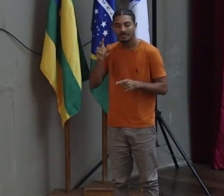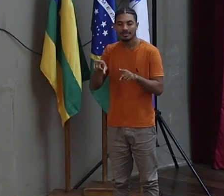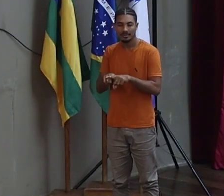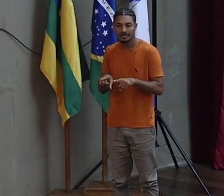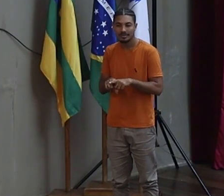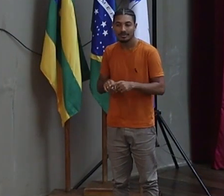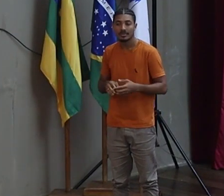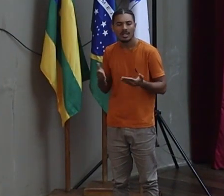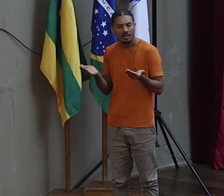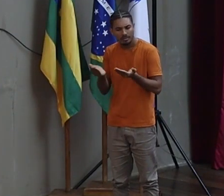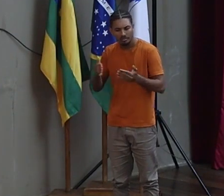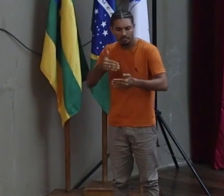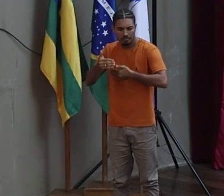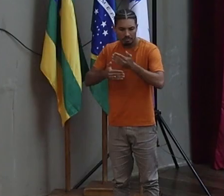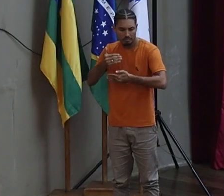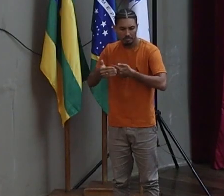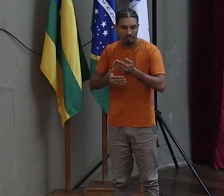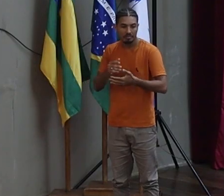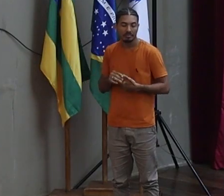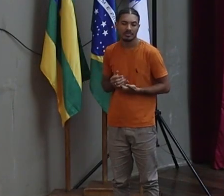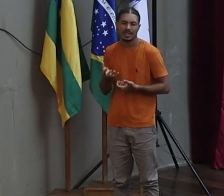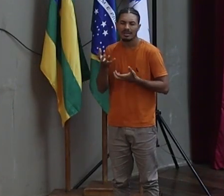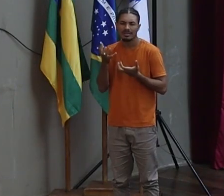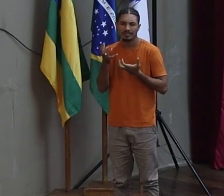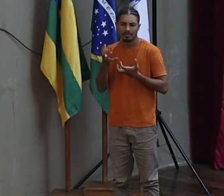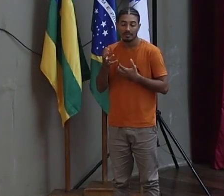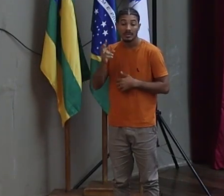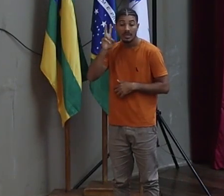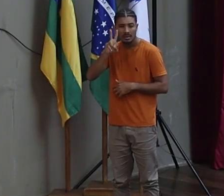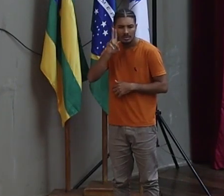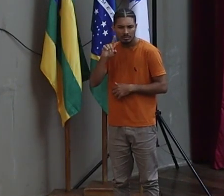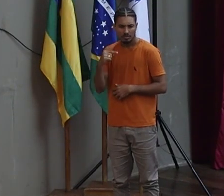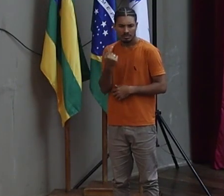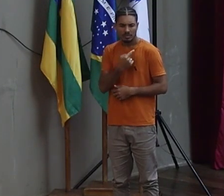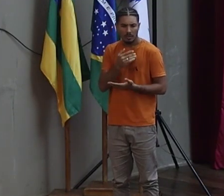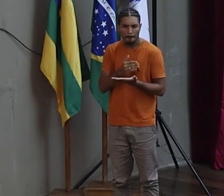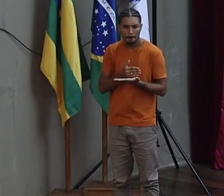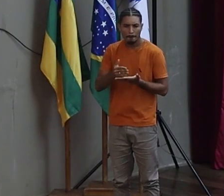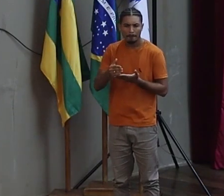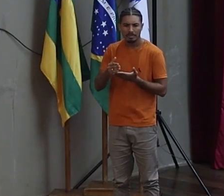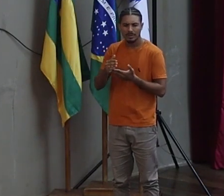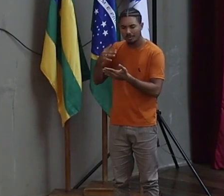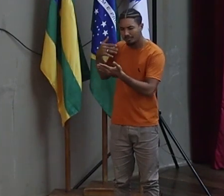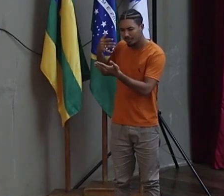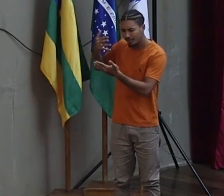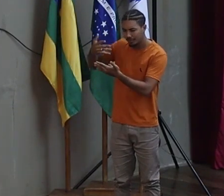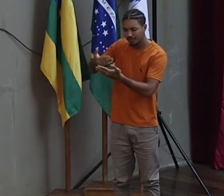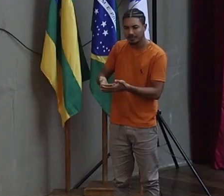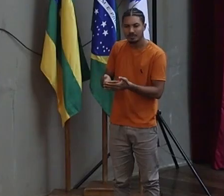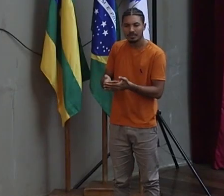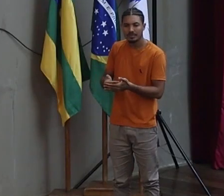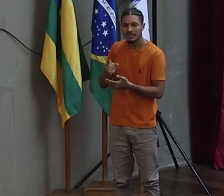está construindo agora. Então, eu quero lembrar que, quando nós iniciamos essa nossa jornada